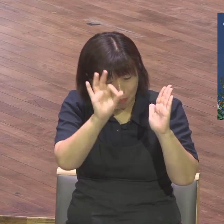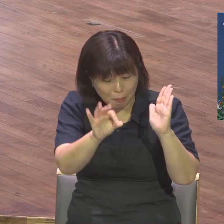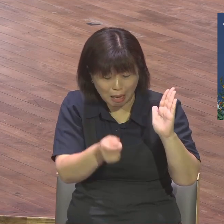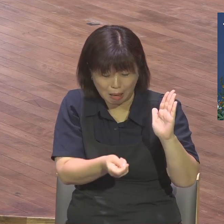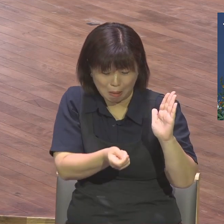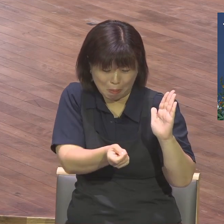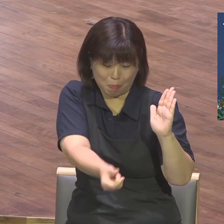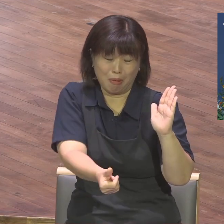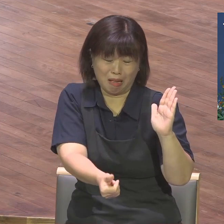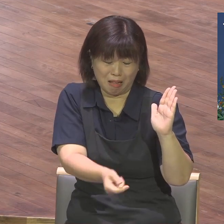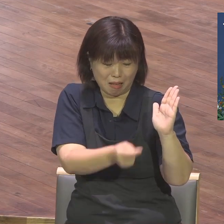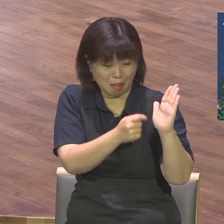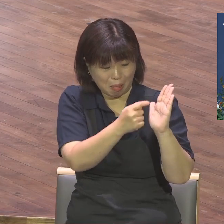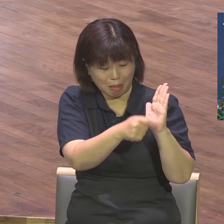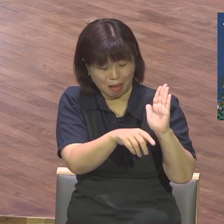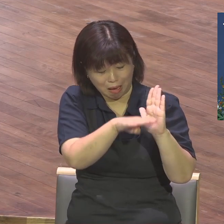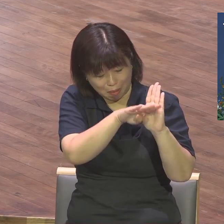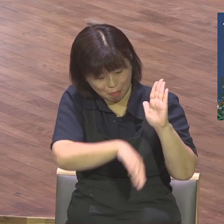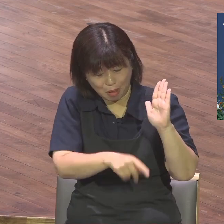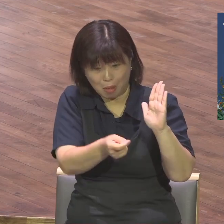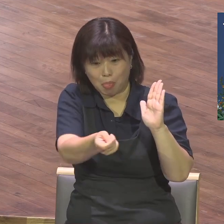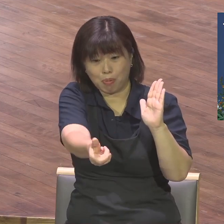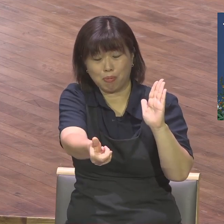넘어섰습니다. 일본을 넘어섰어요.